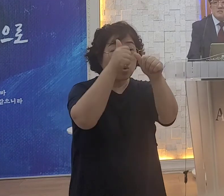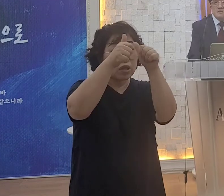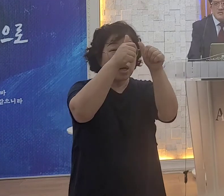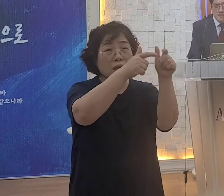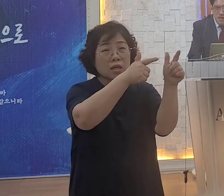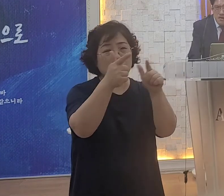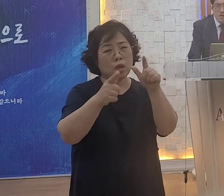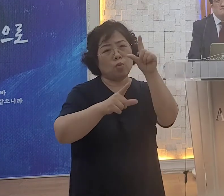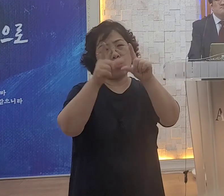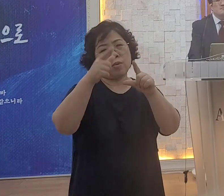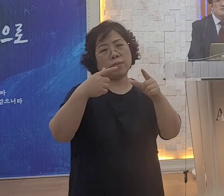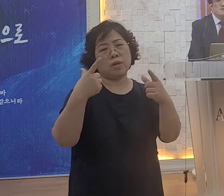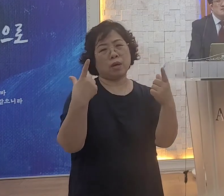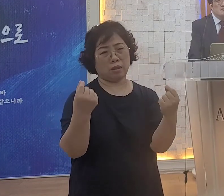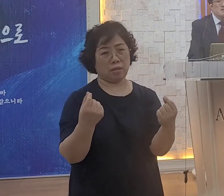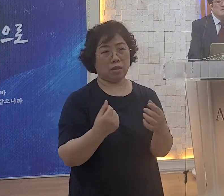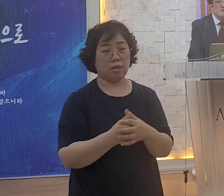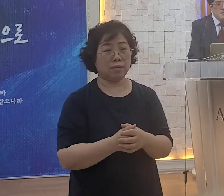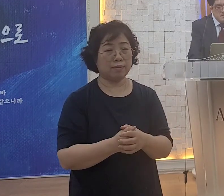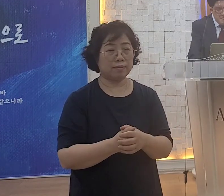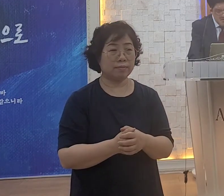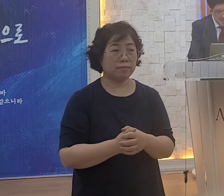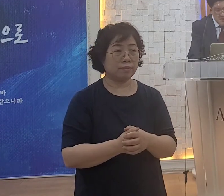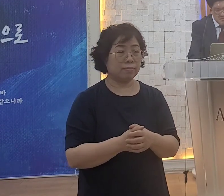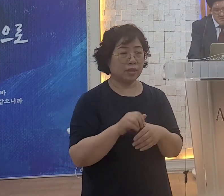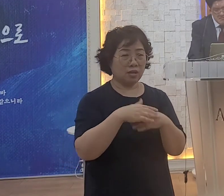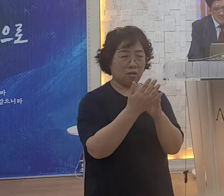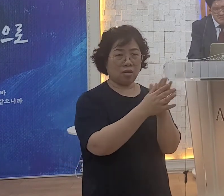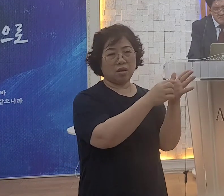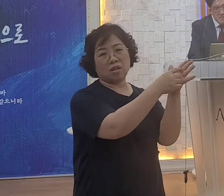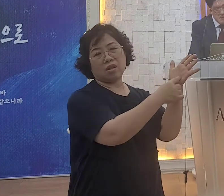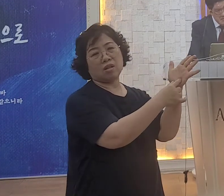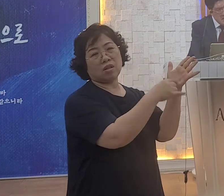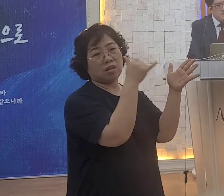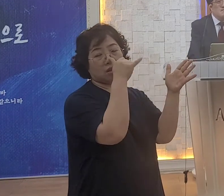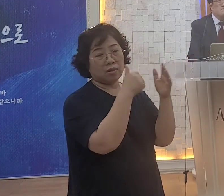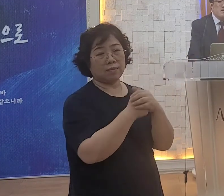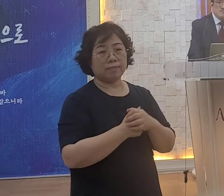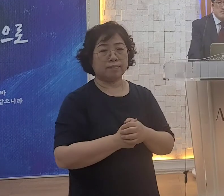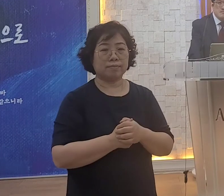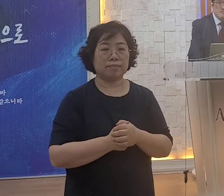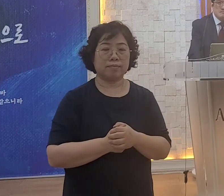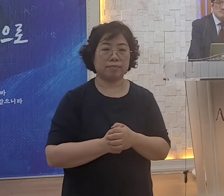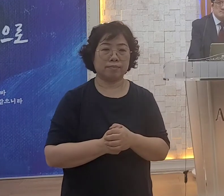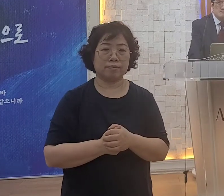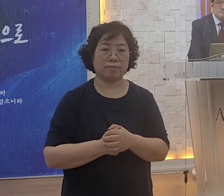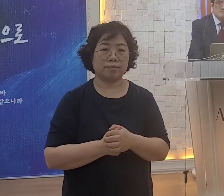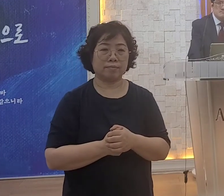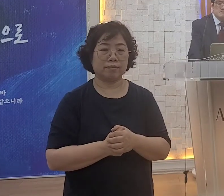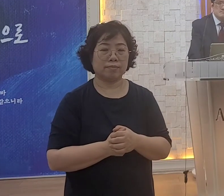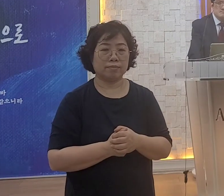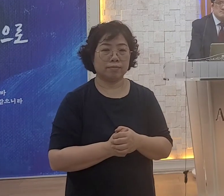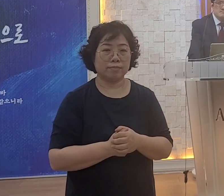따라갔던 길이다라고 성경은 말씀하는 거예요. 그래서 제가 지난주도 말씀드렸죠.